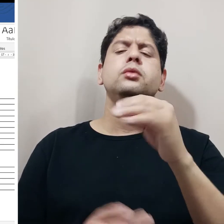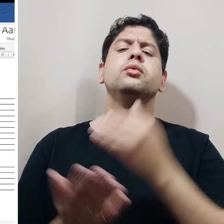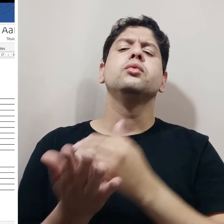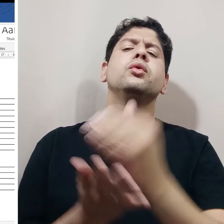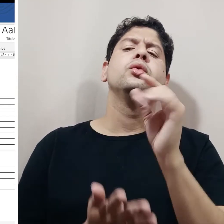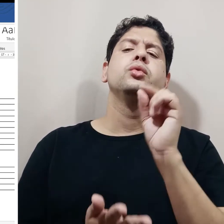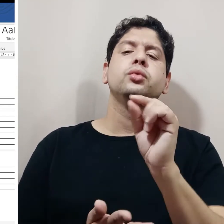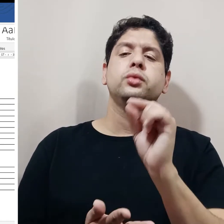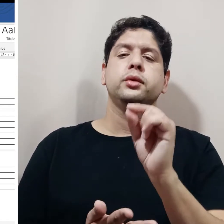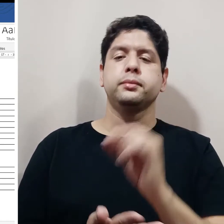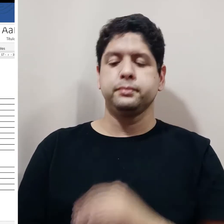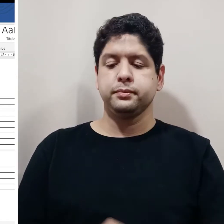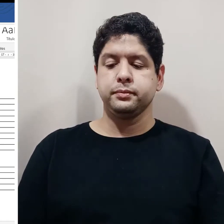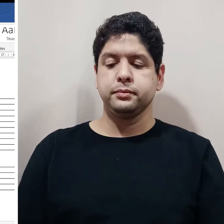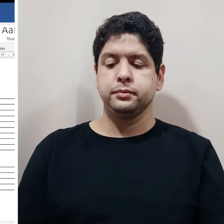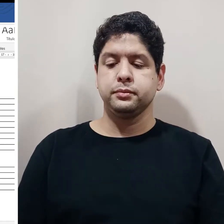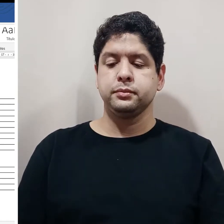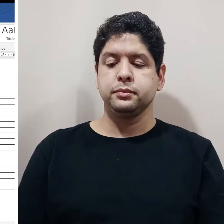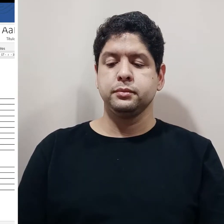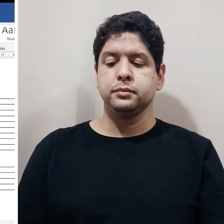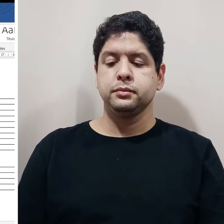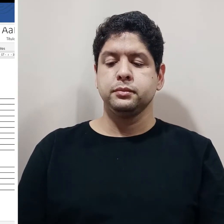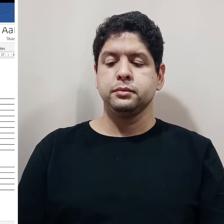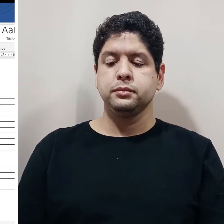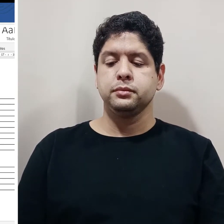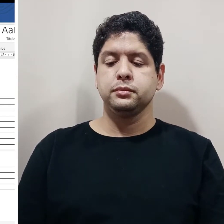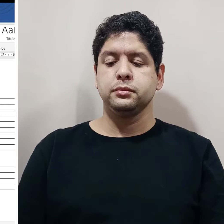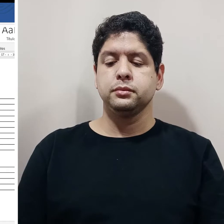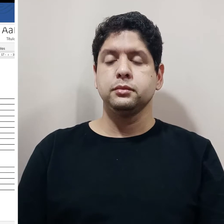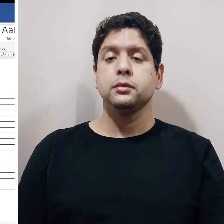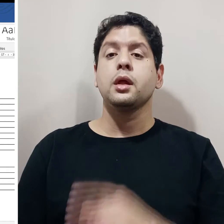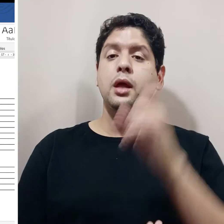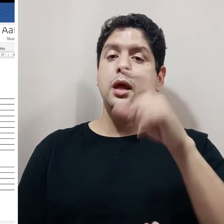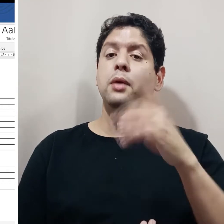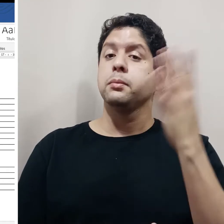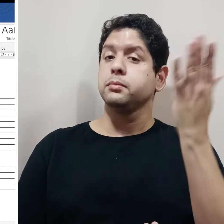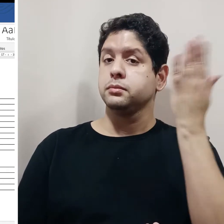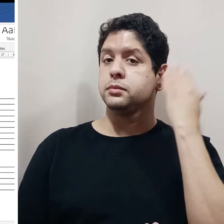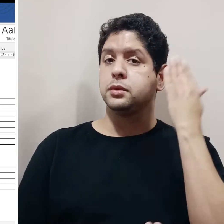o que foi o Renascimento? O Renascimento